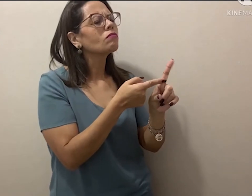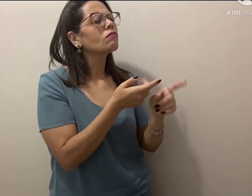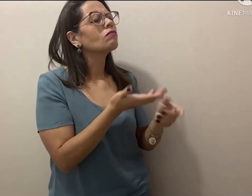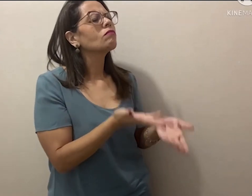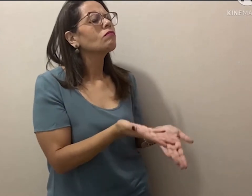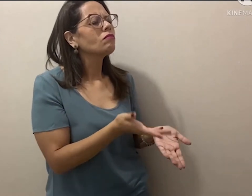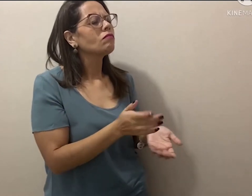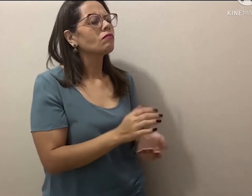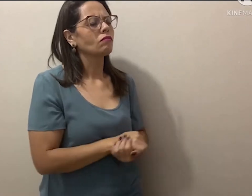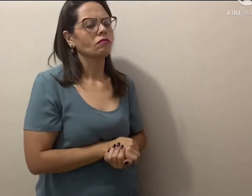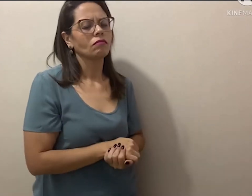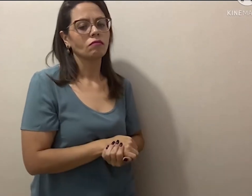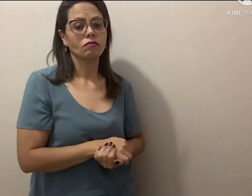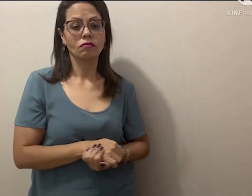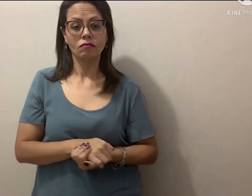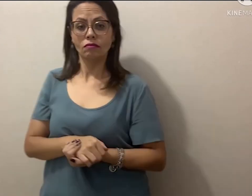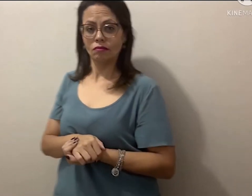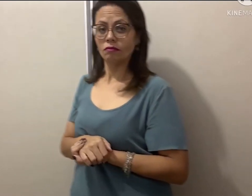quantos meses de gestação?